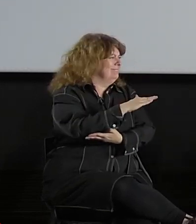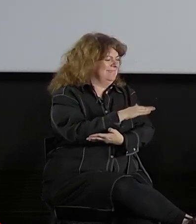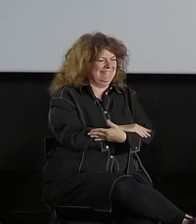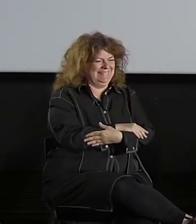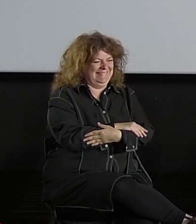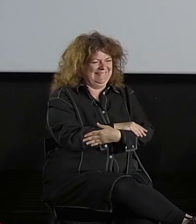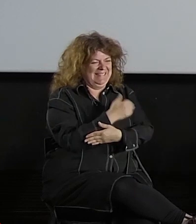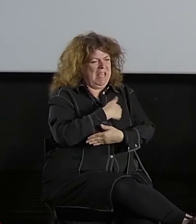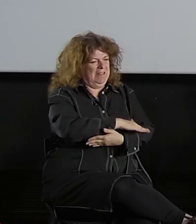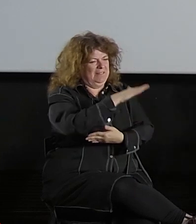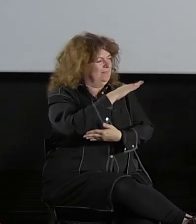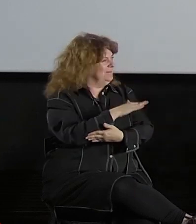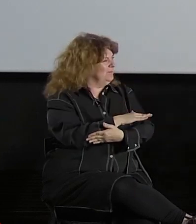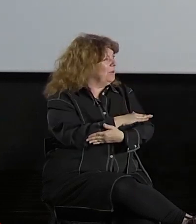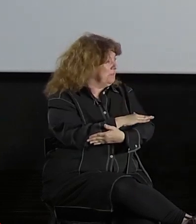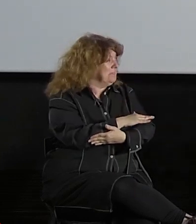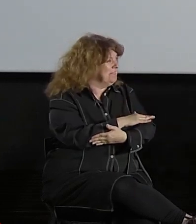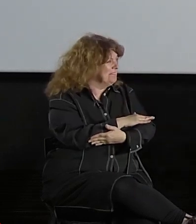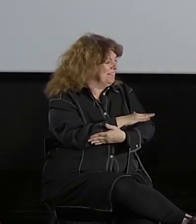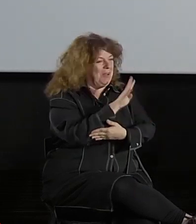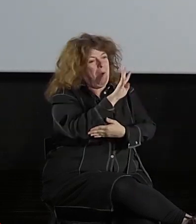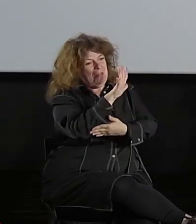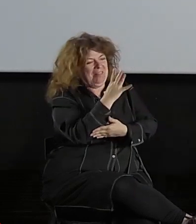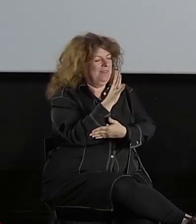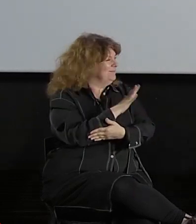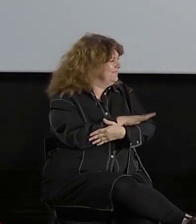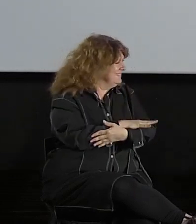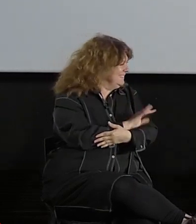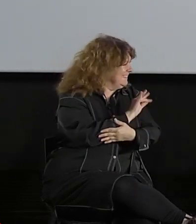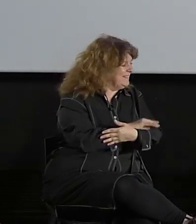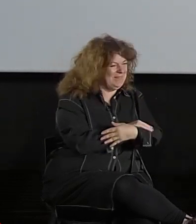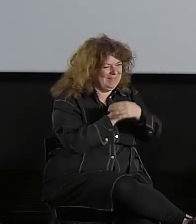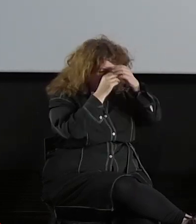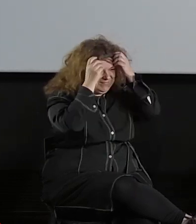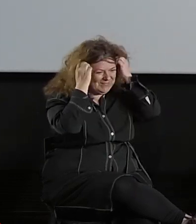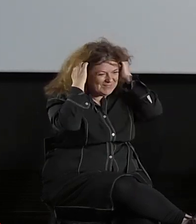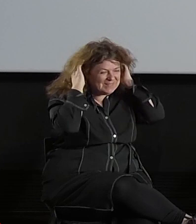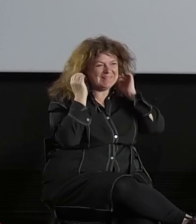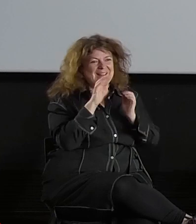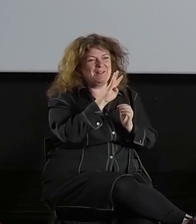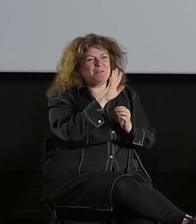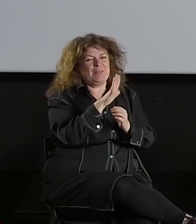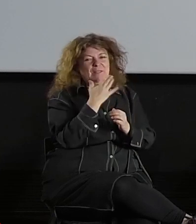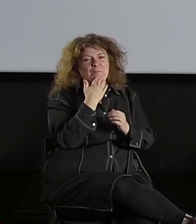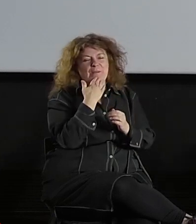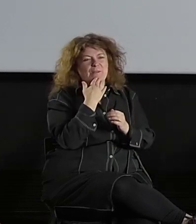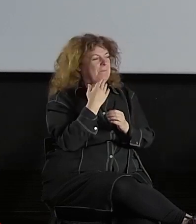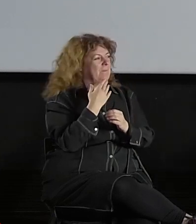tiene pero ponle tres cuatro TR tres cu años tiene no eh Y antes sí que se movía bastante